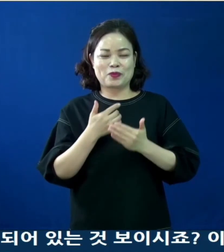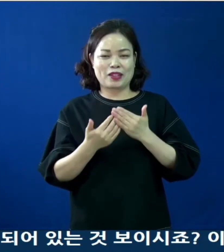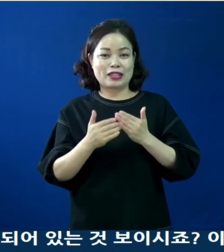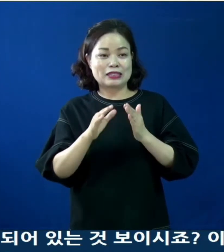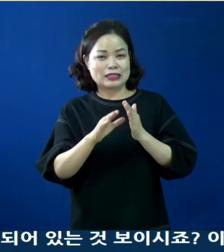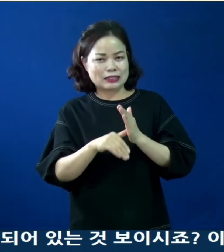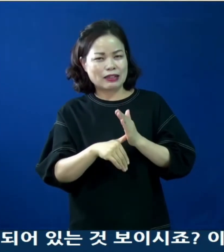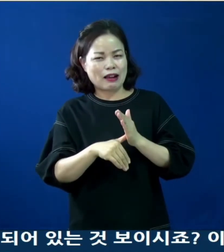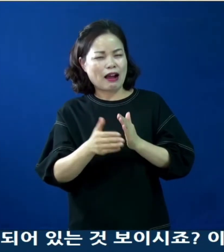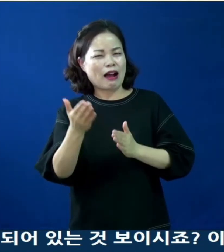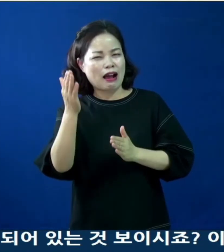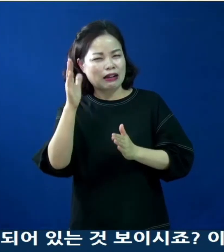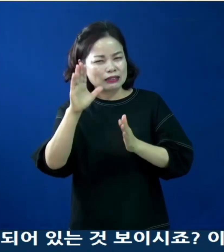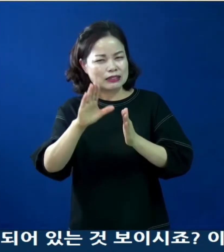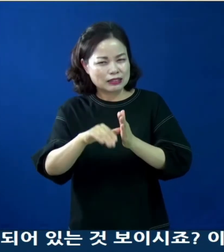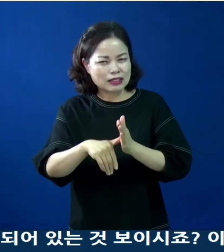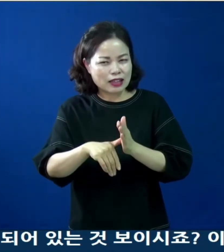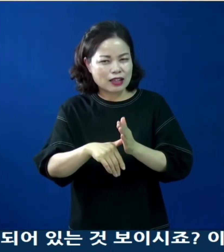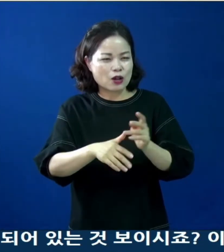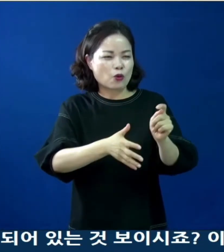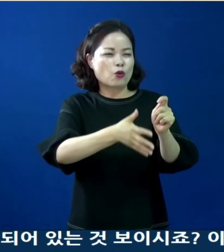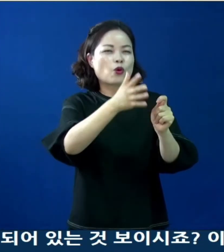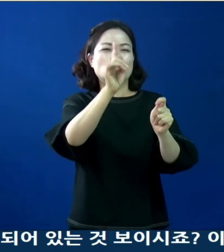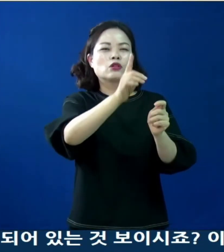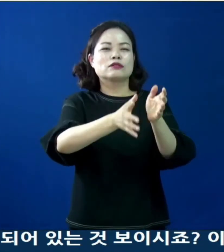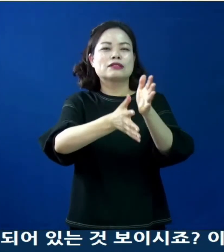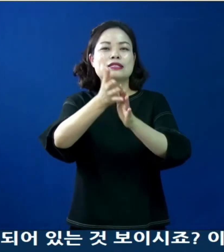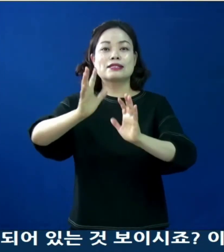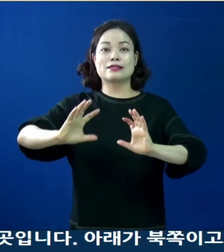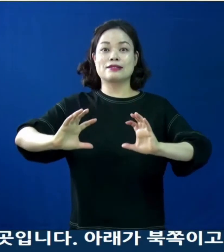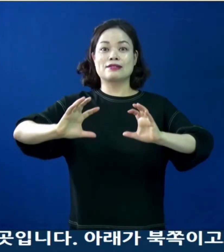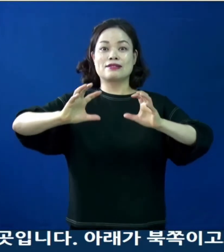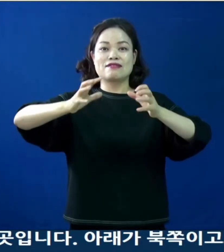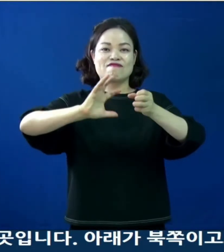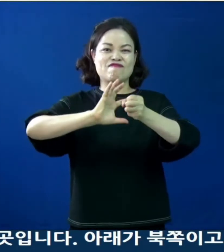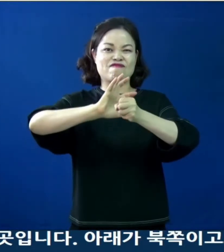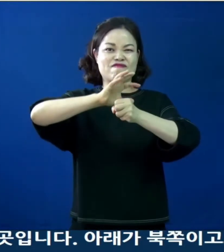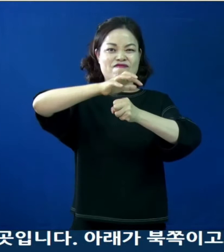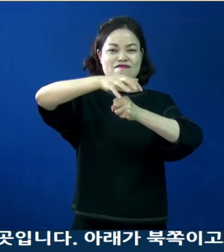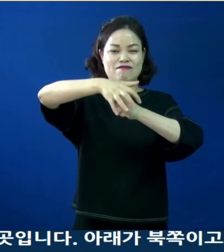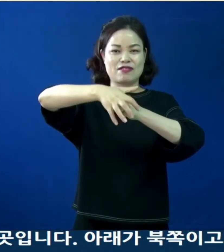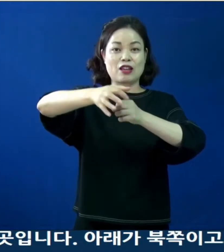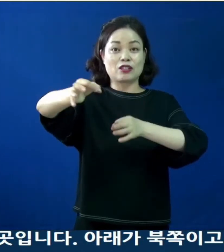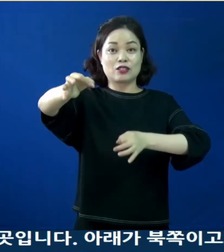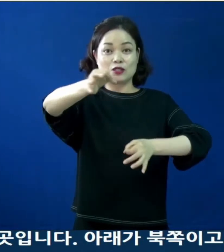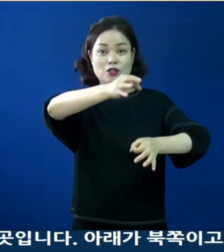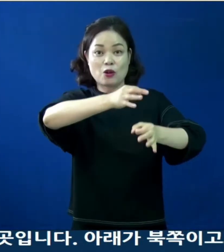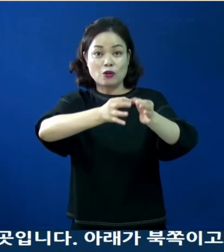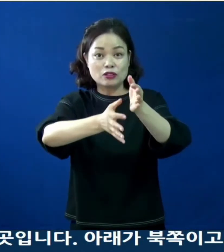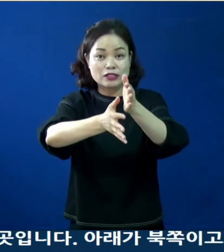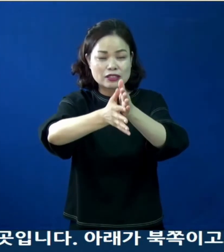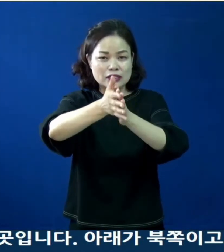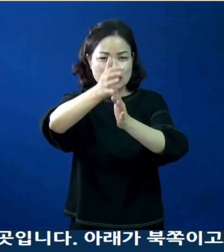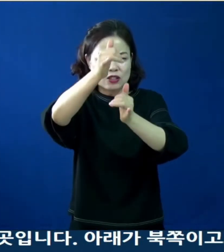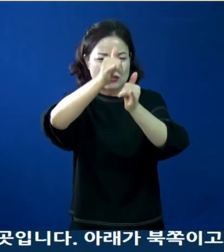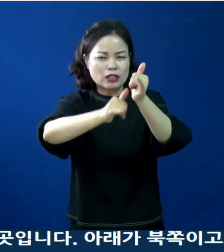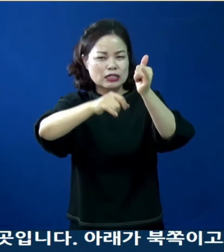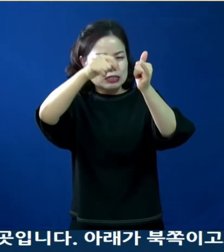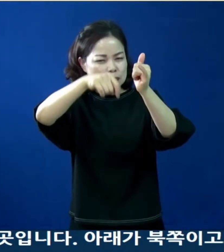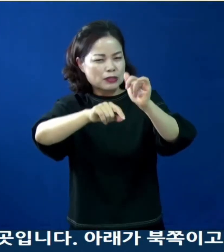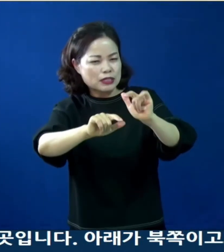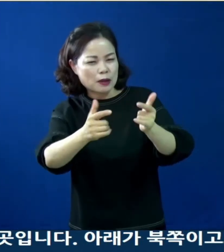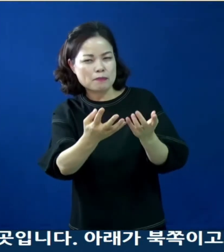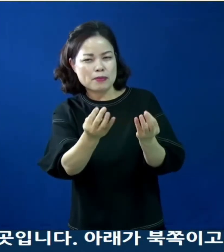당시의 고린도가 어떤 도시였는지 알 겁니다. 세계적인 경제 도시였고요. 역사는 깊지 않았지만